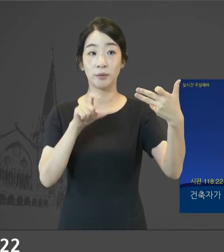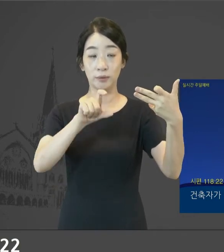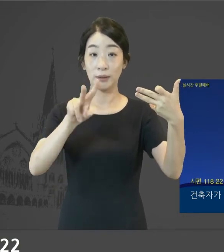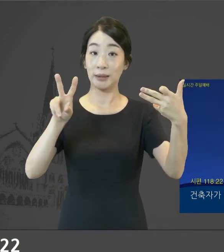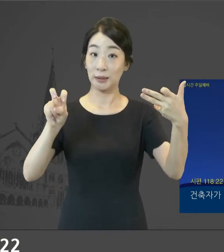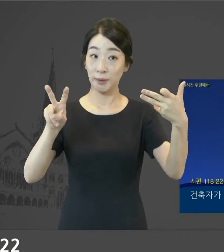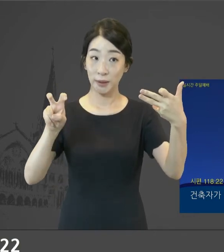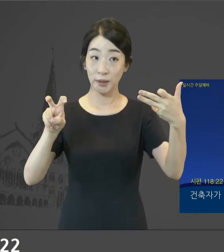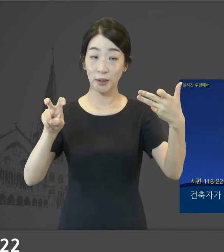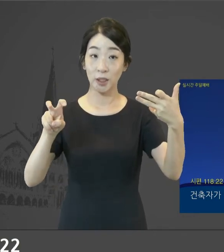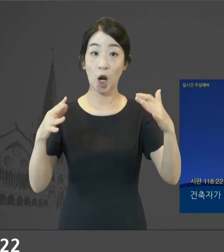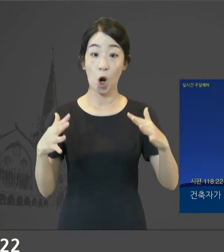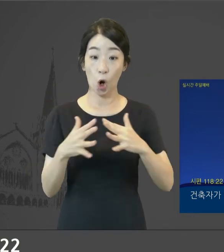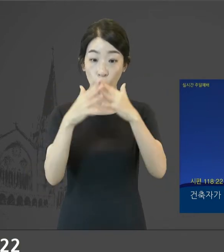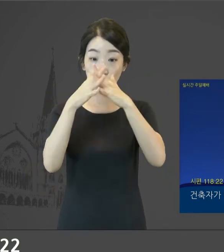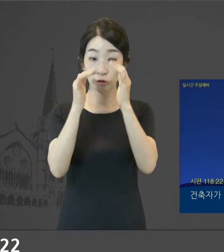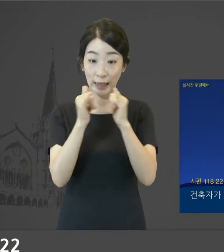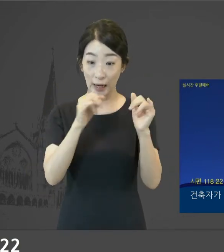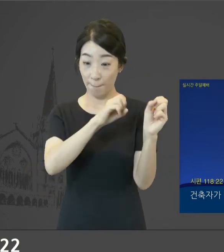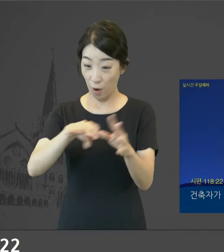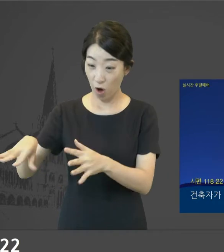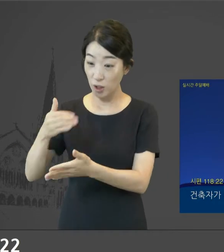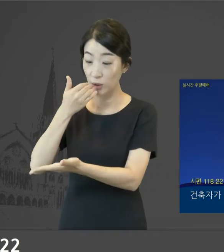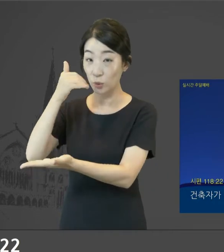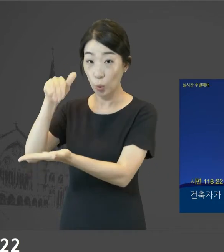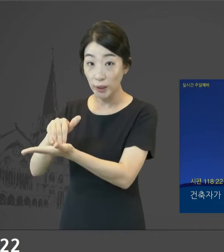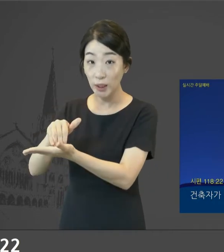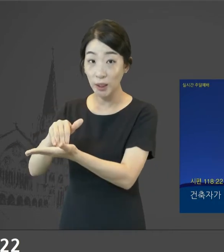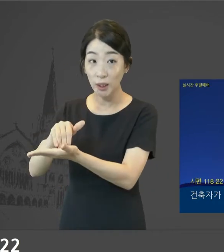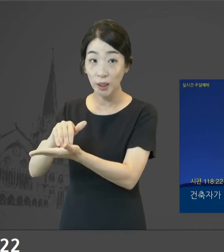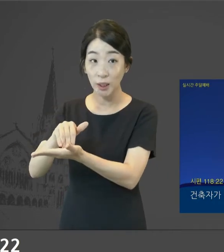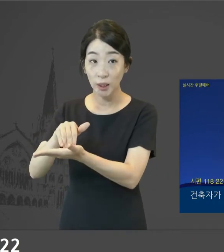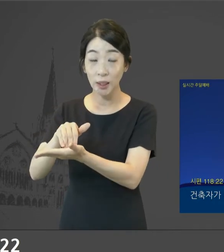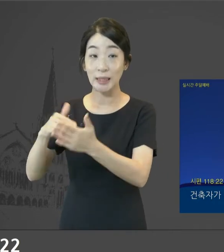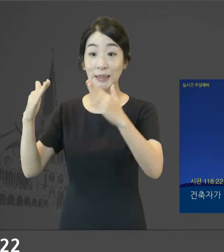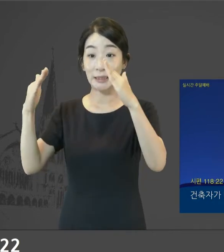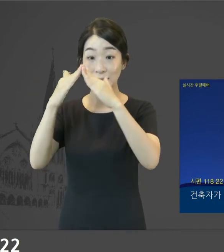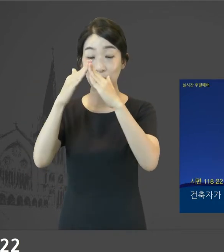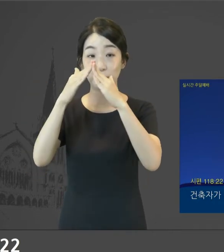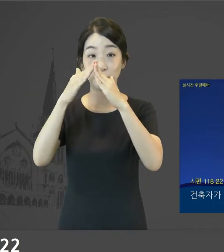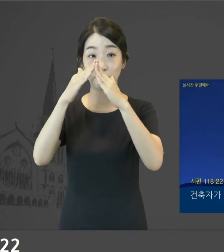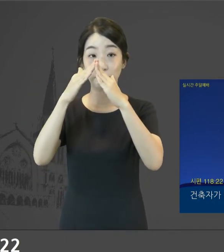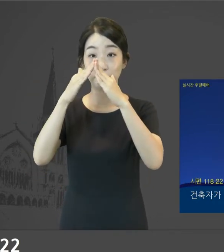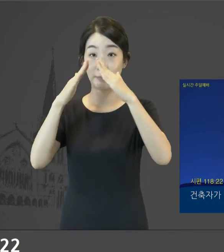버린 돌이 집 모퉁이의 머릿돌이 되었나니.